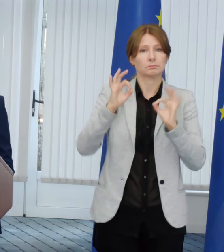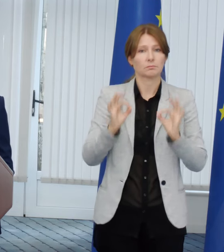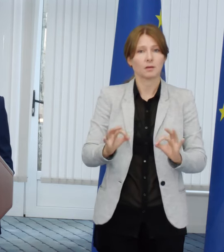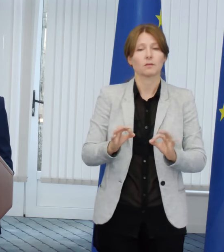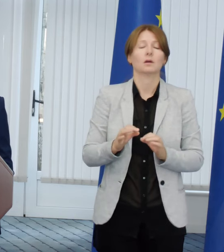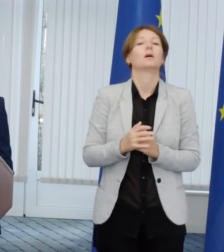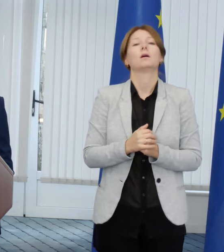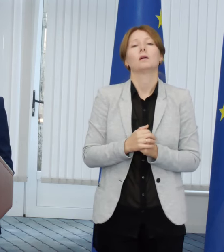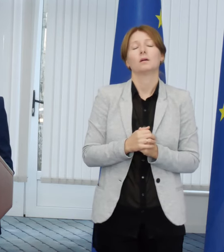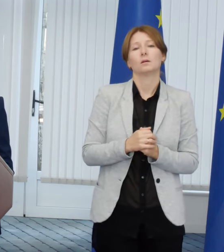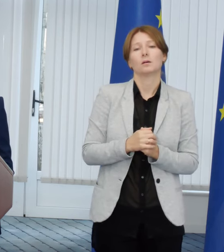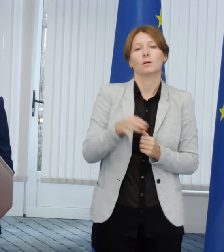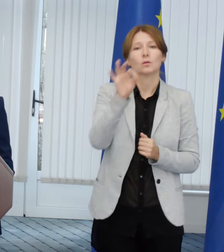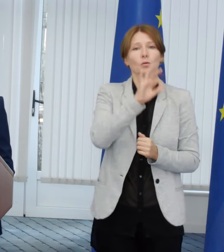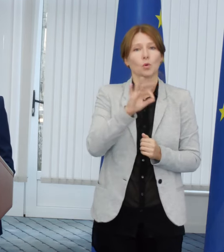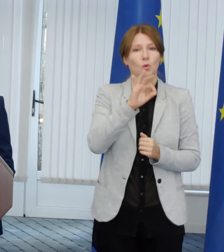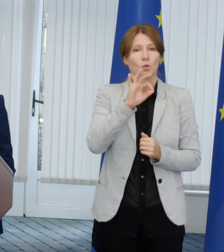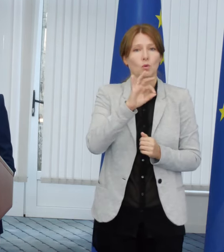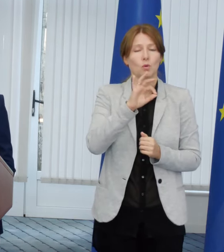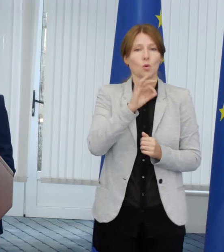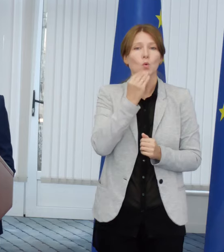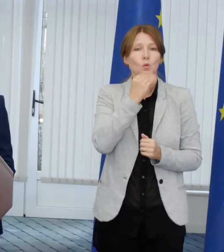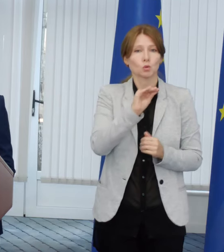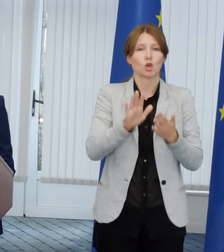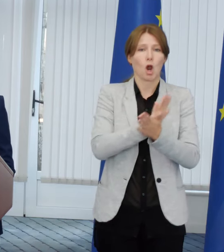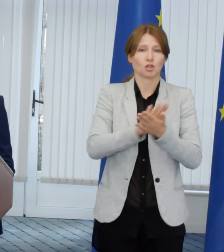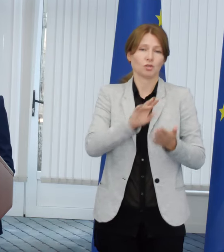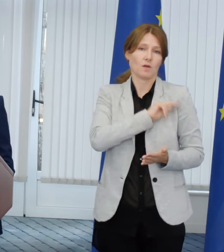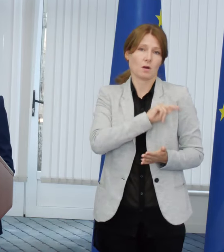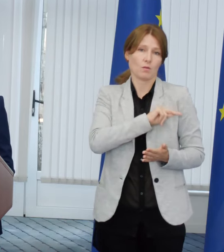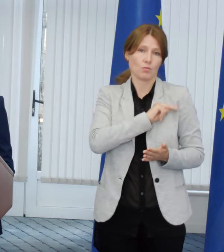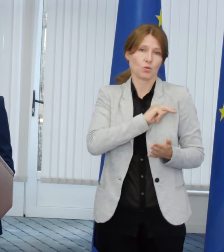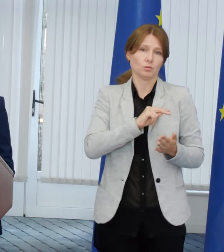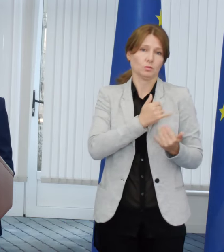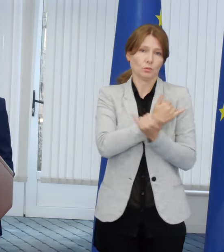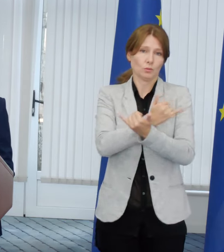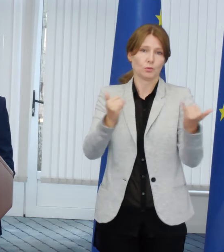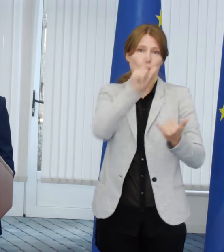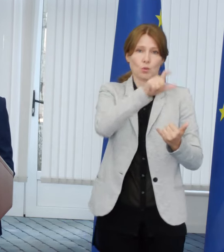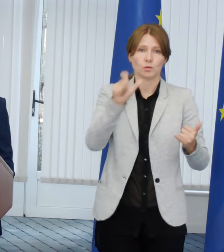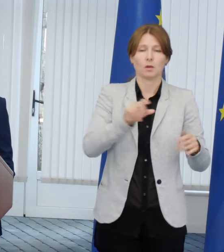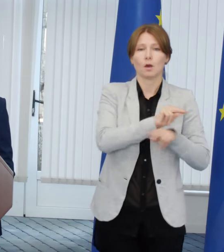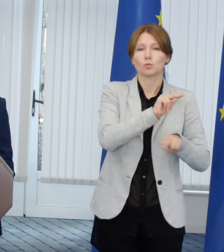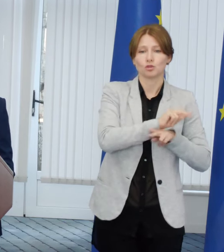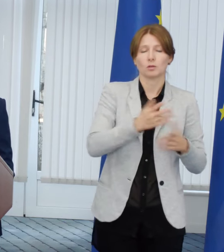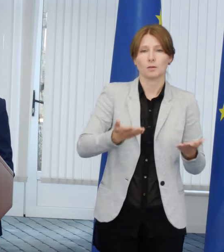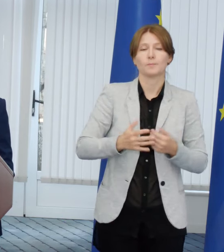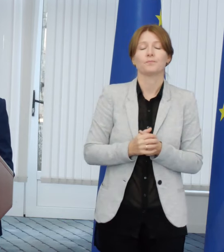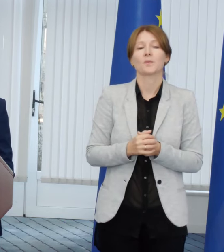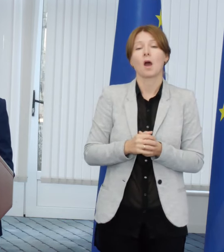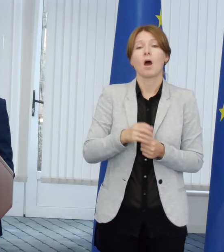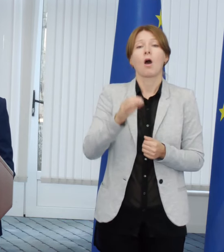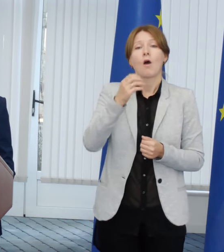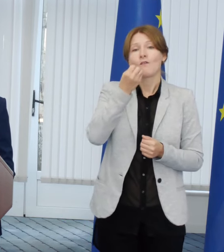condițiilor privind prestarea acestor servicii calitative. La Florești,